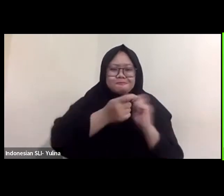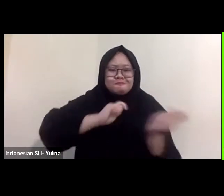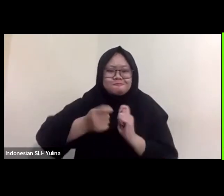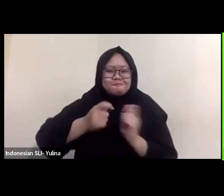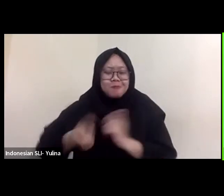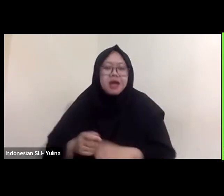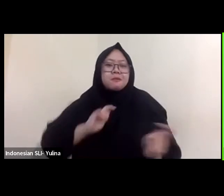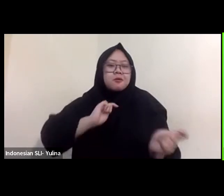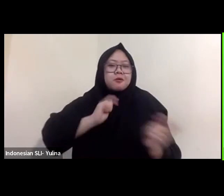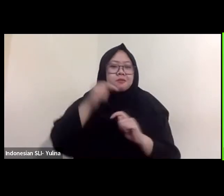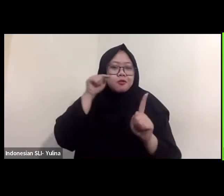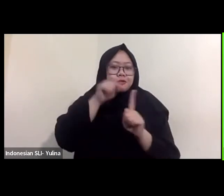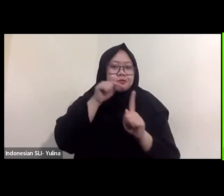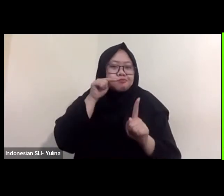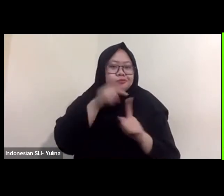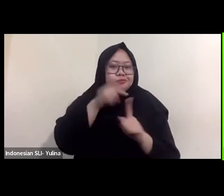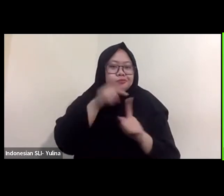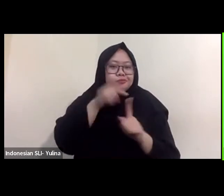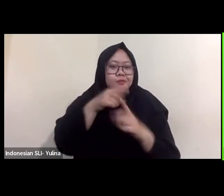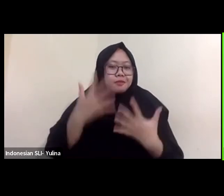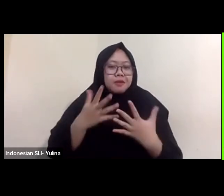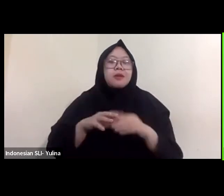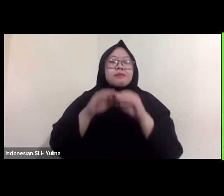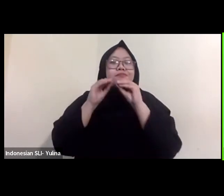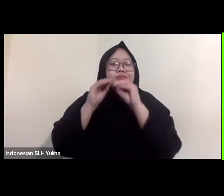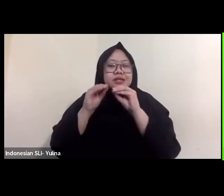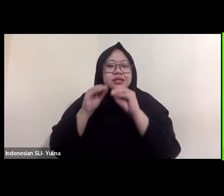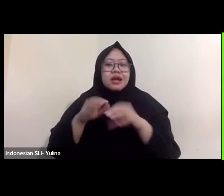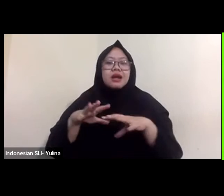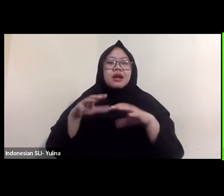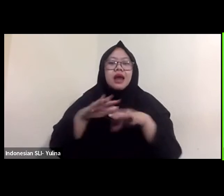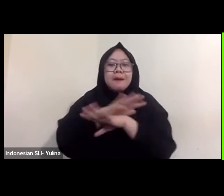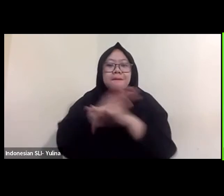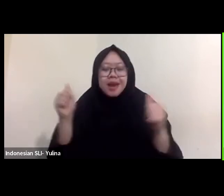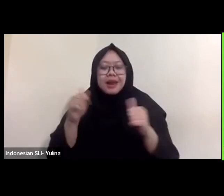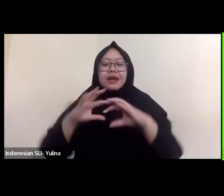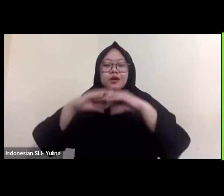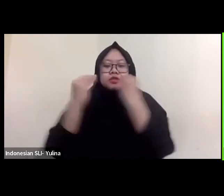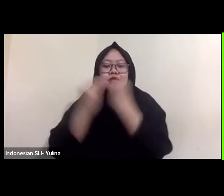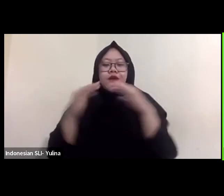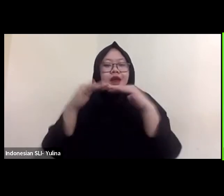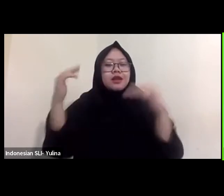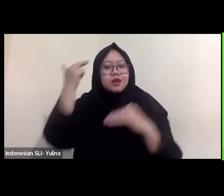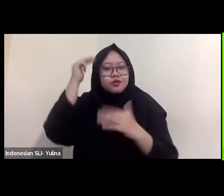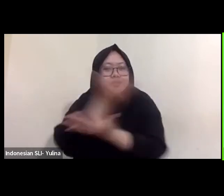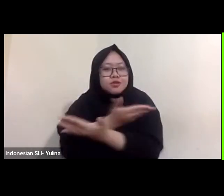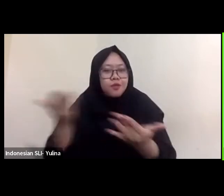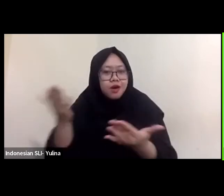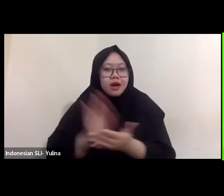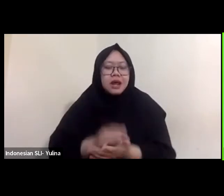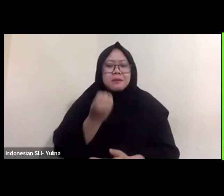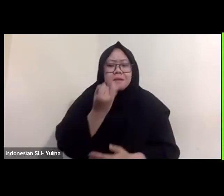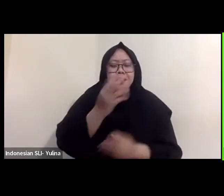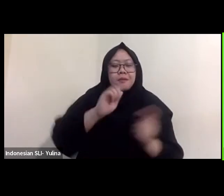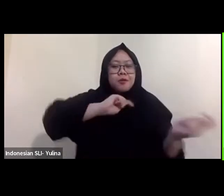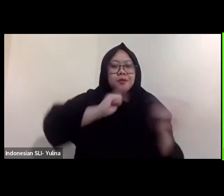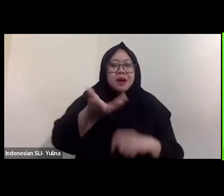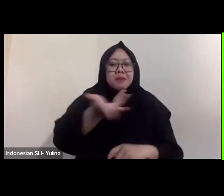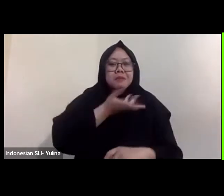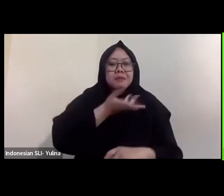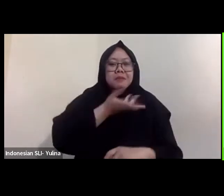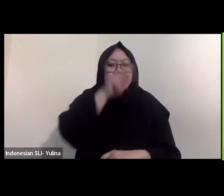untuk pendidikan yang lebih aman, inklusif, adil untuk setiap anak. Beberapa perubahan yang ingin kami lihat